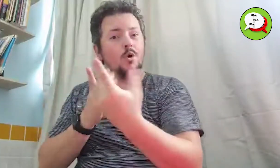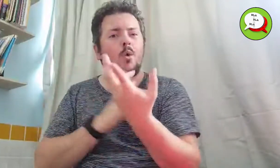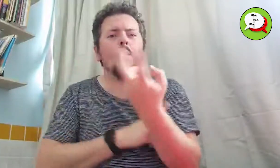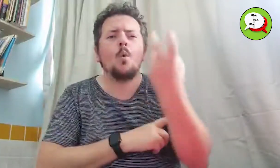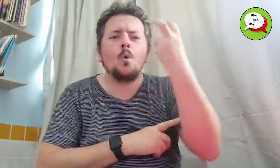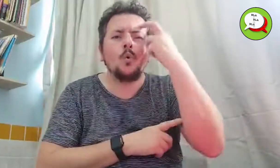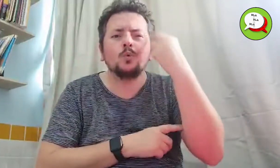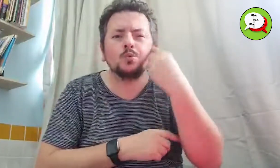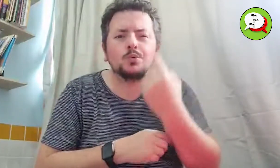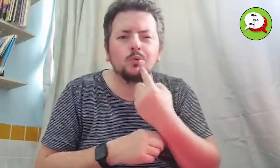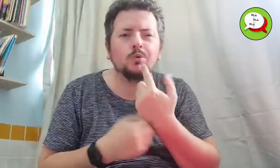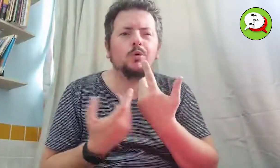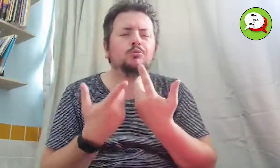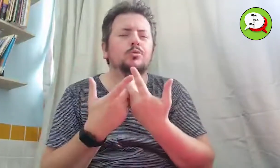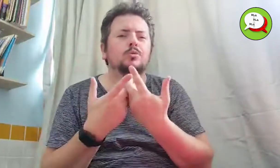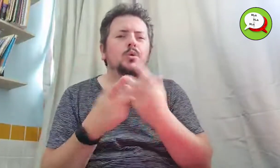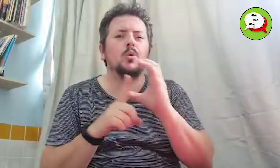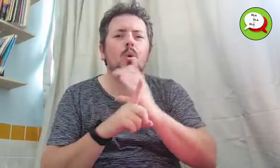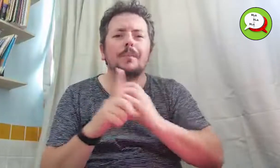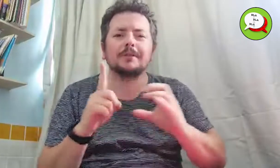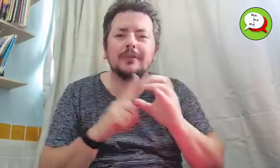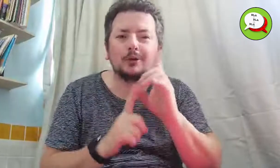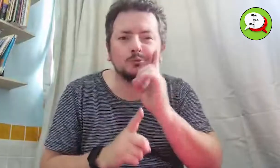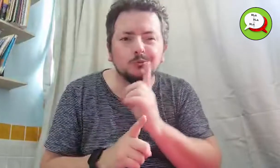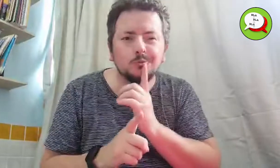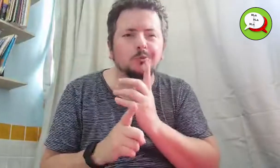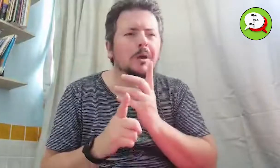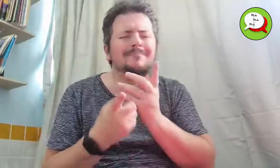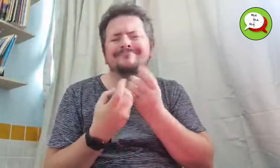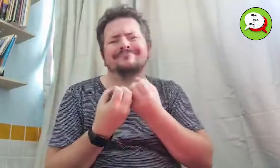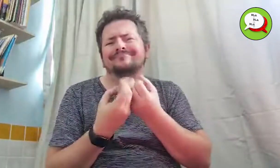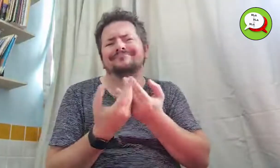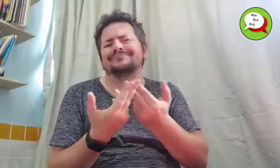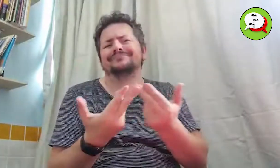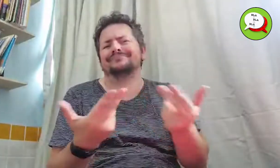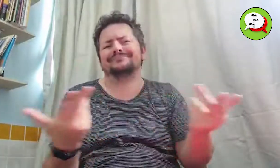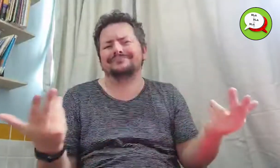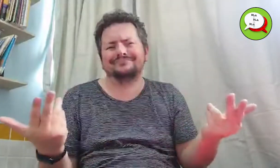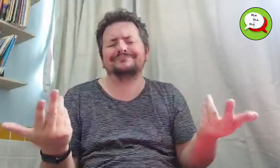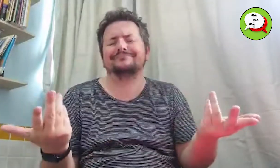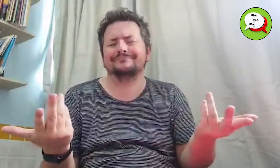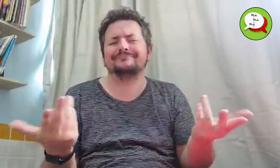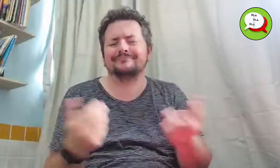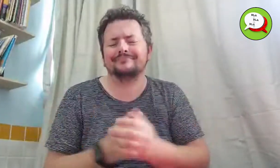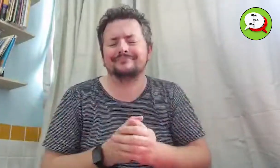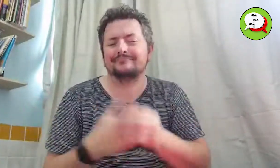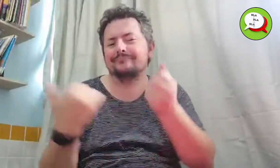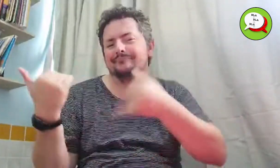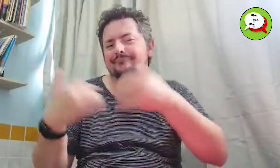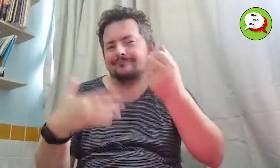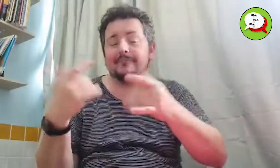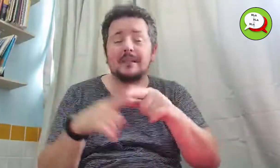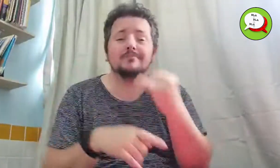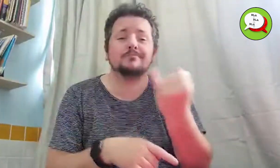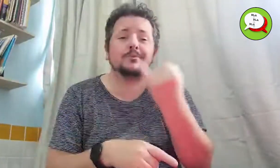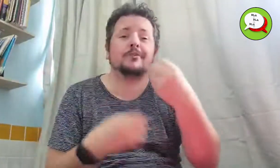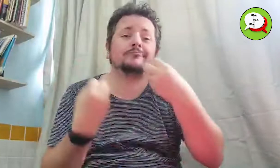isso a importância do modelo surdo, da cultura surda, da comunidade surda. São vários os